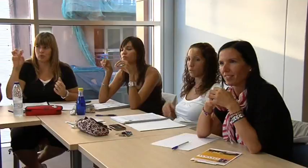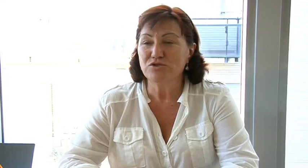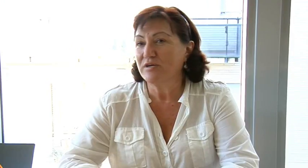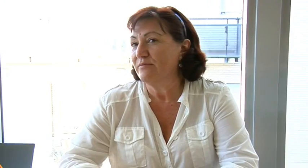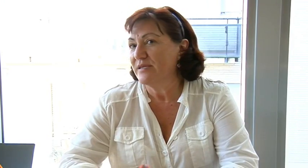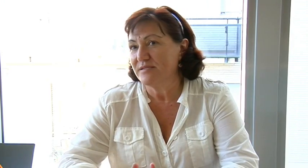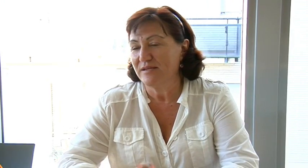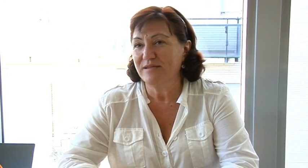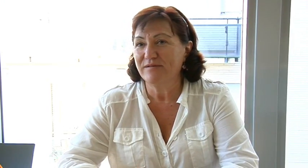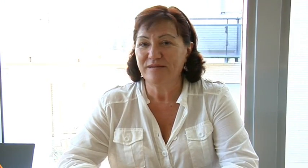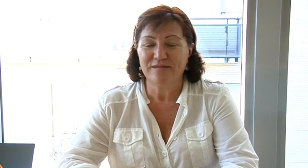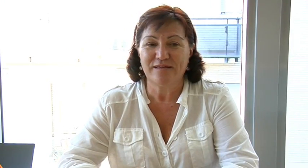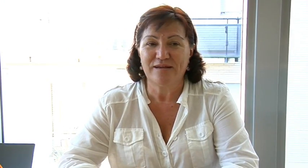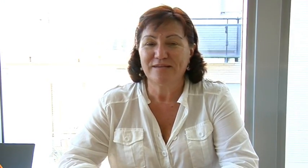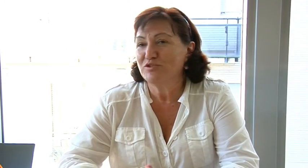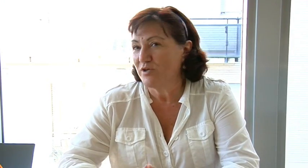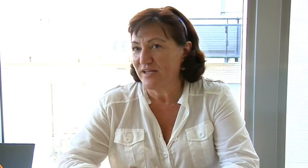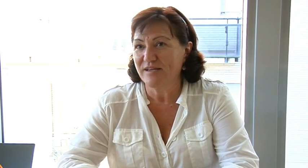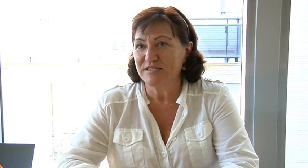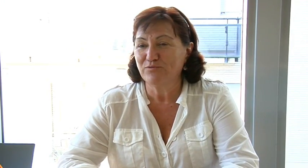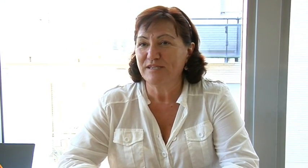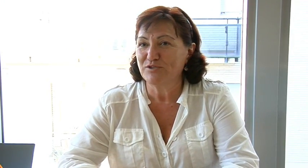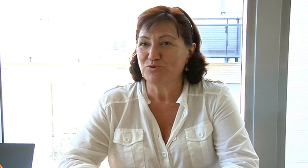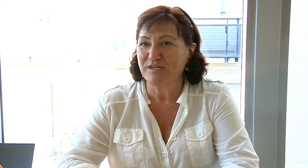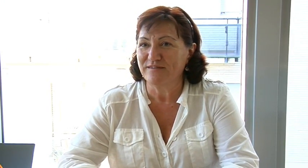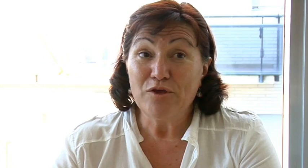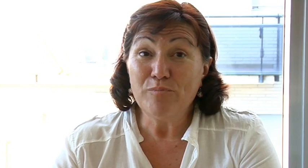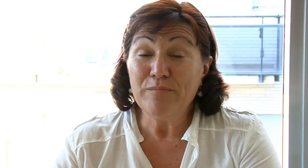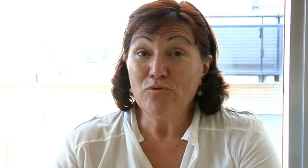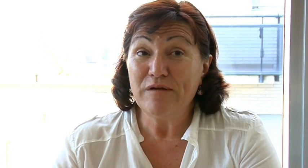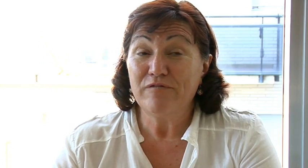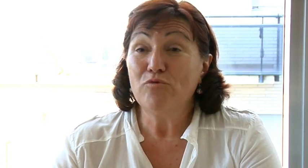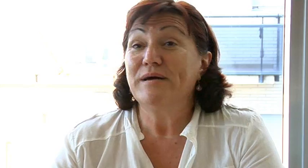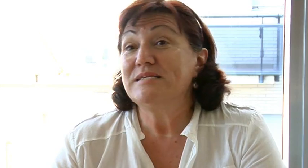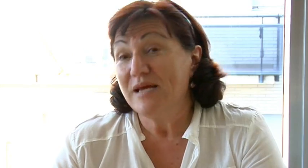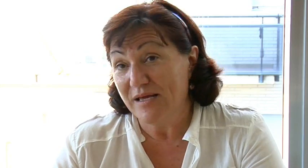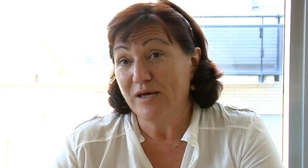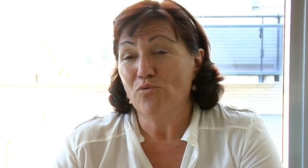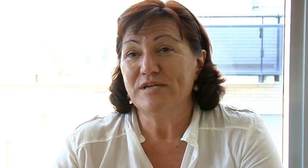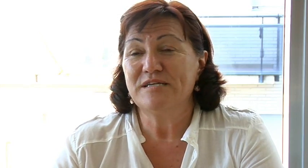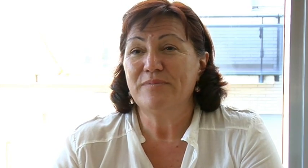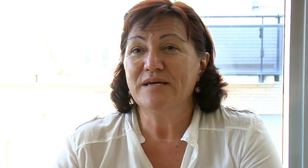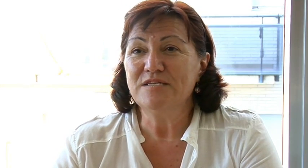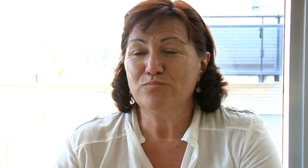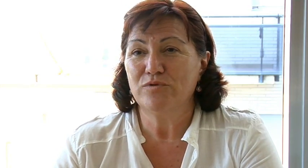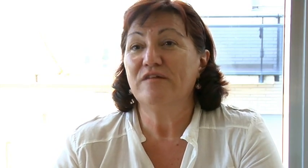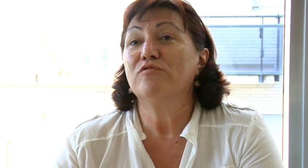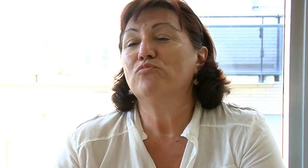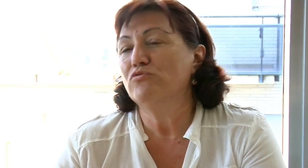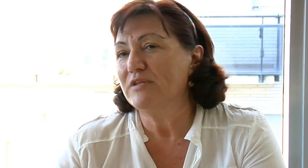Soc administrativa dintre de la Tresoreria de la Seguretat Social. Jo primer ho vaig fer-ho pensant en que en quan sapigués podria fer un